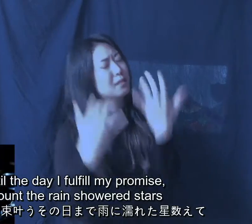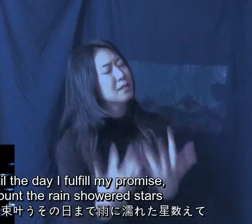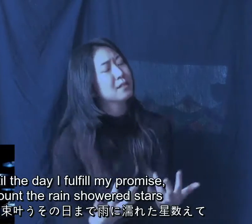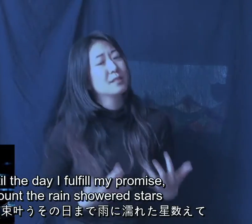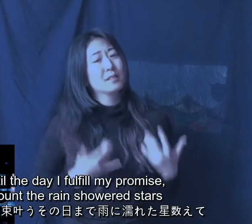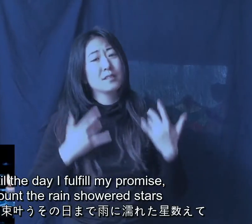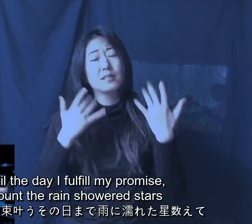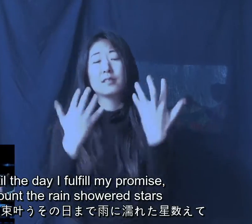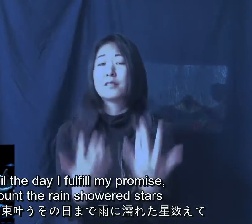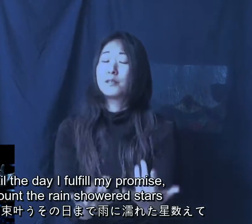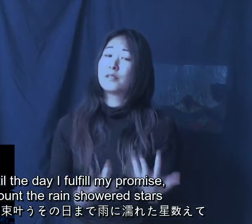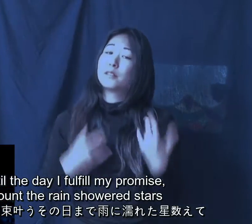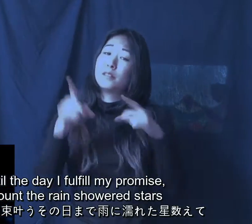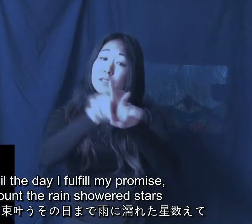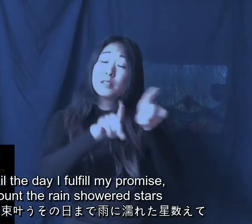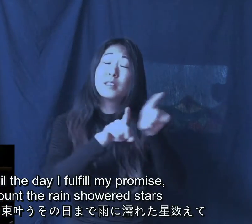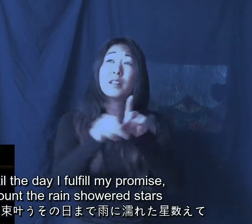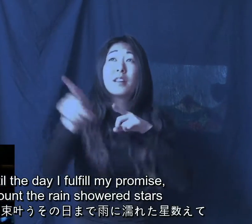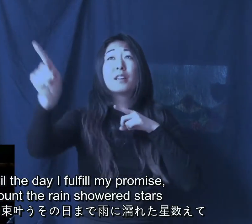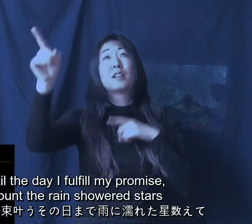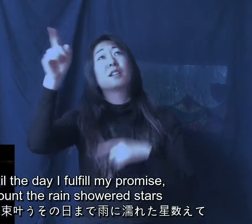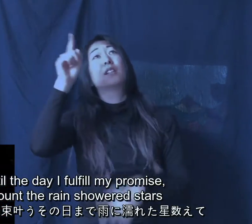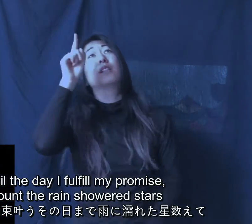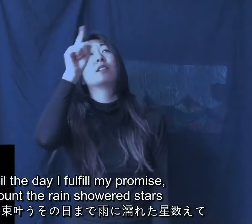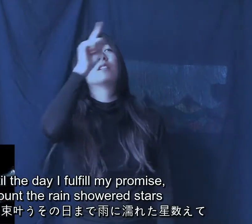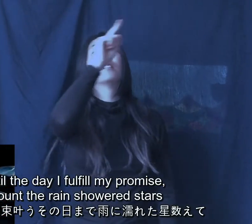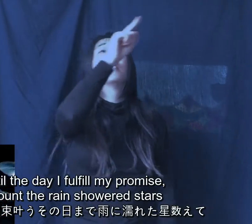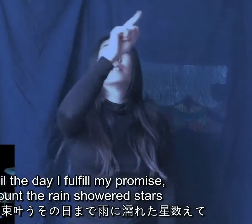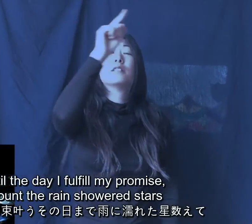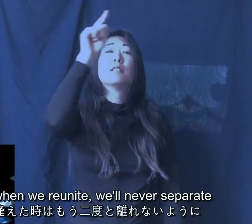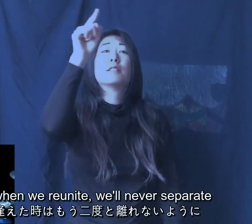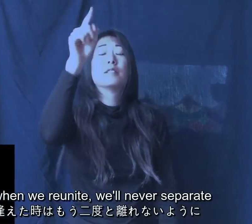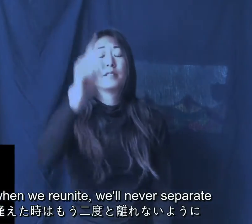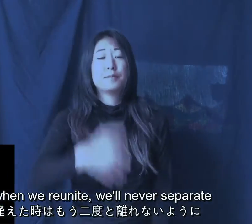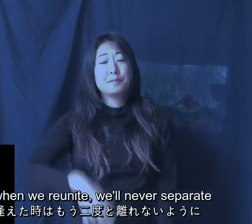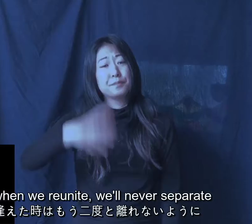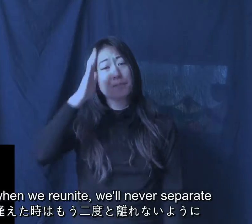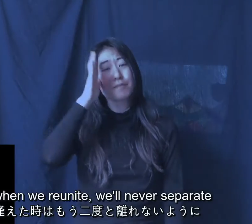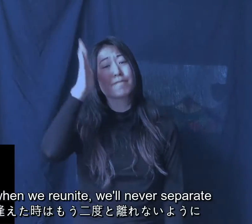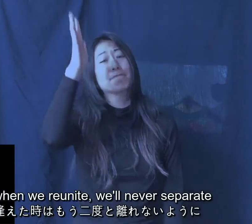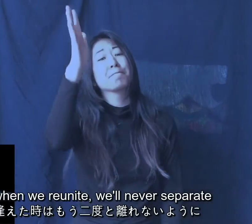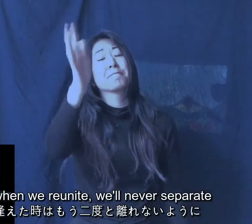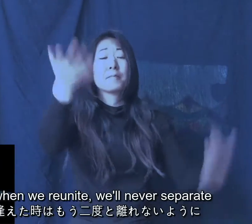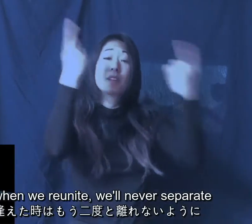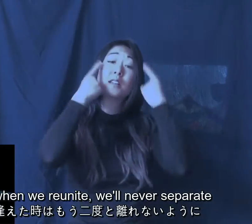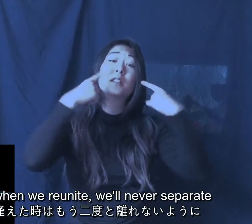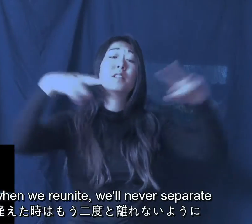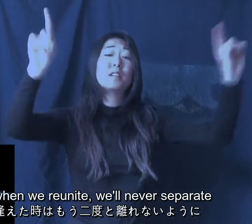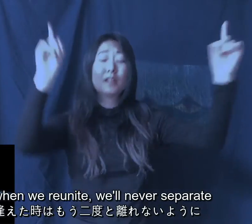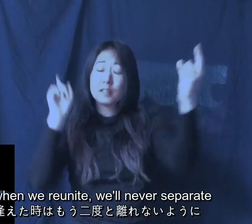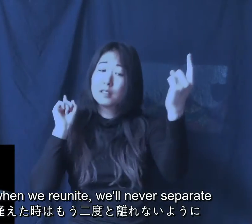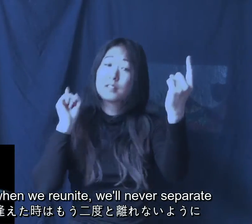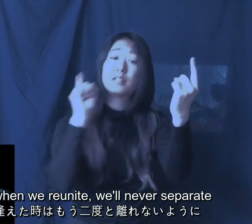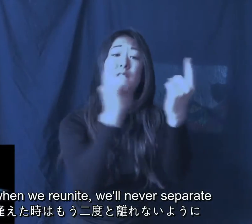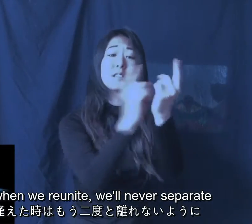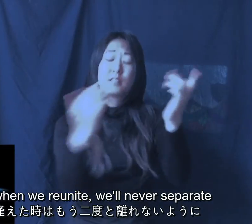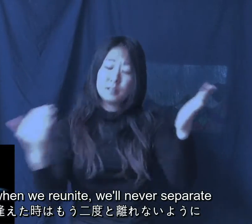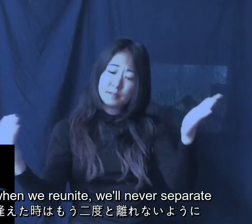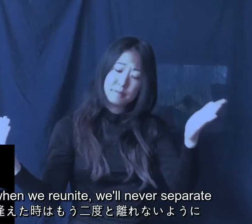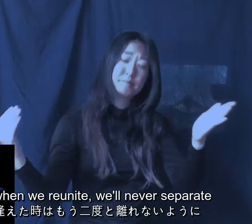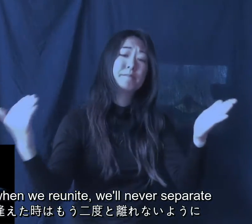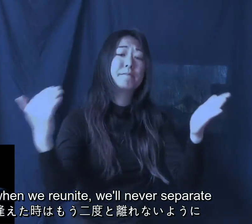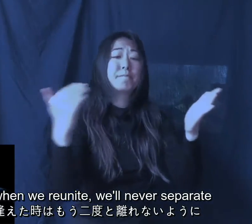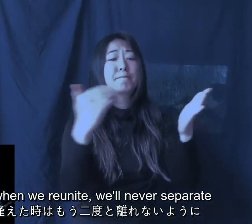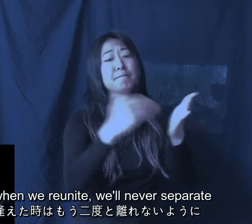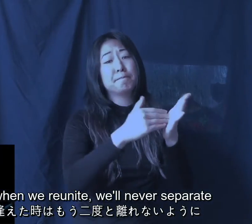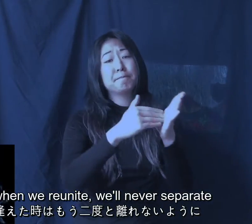濡れた星数えていつか出会えた時